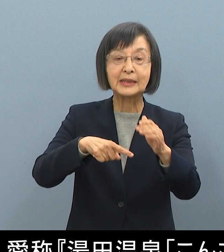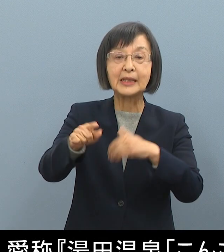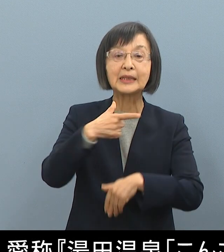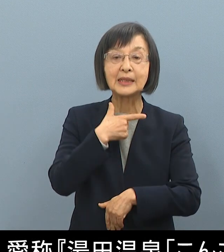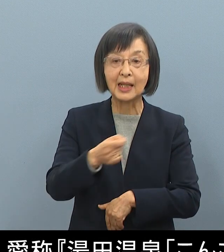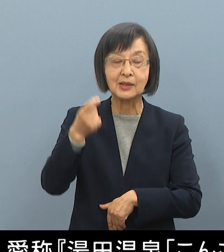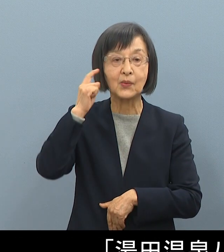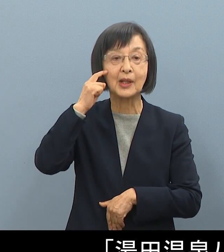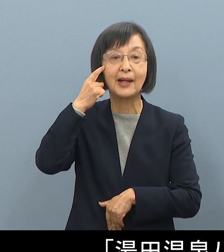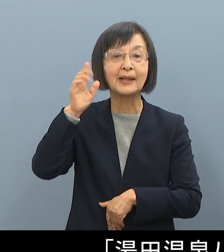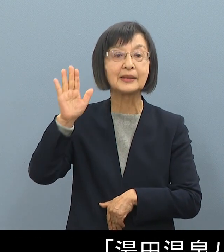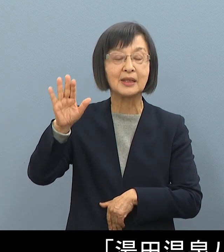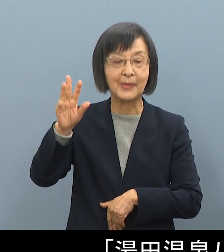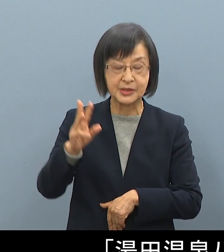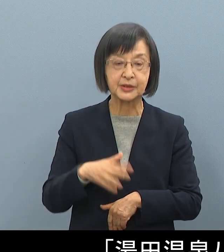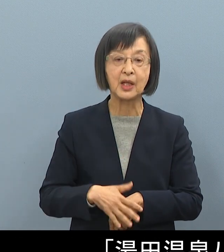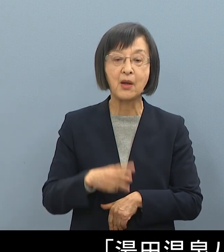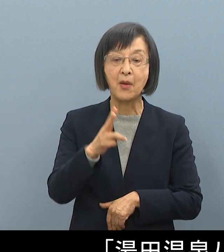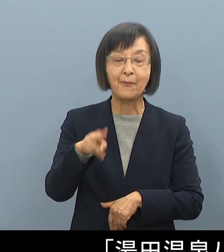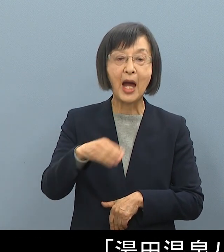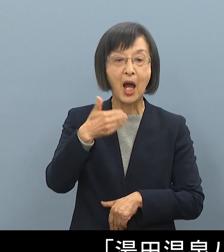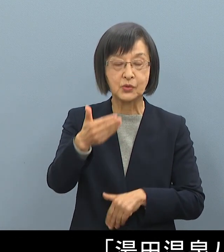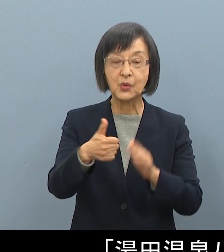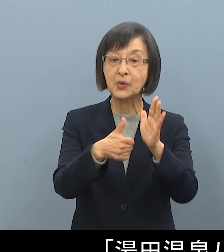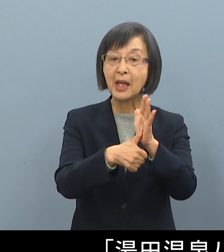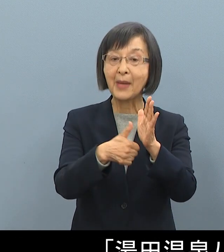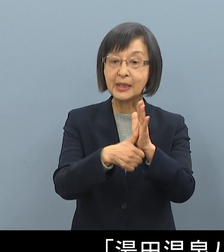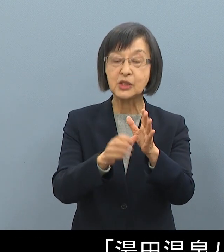。湯田温泉パークの愛称に決